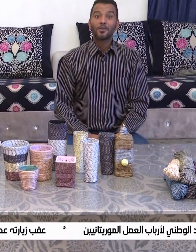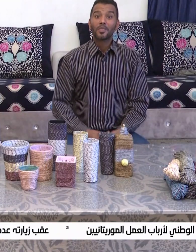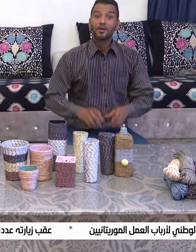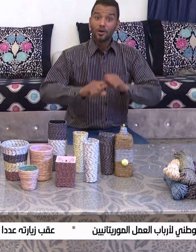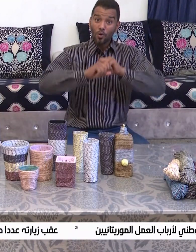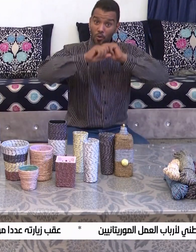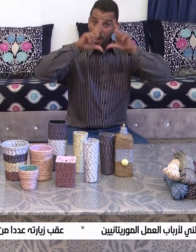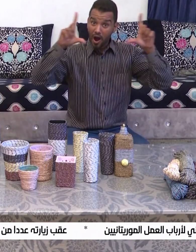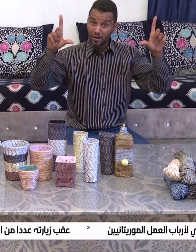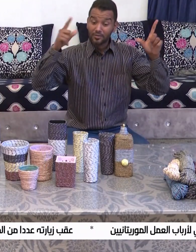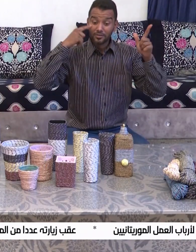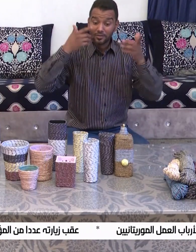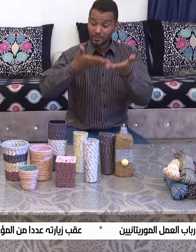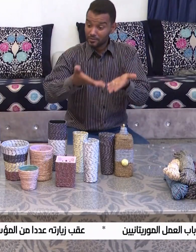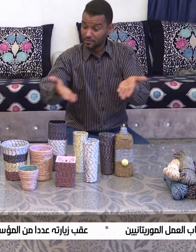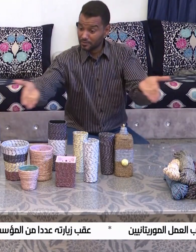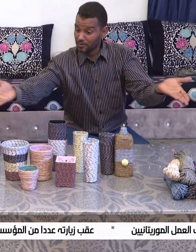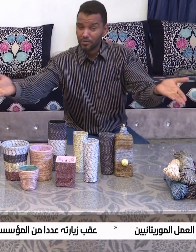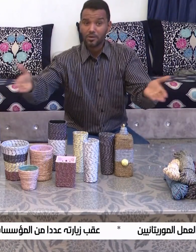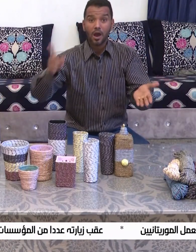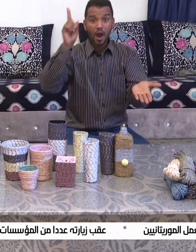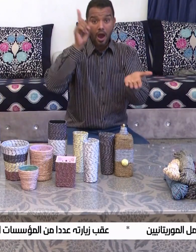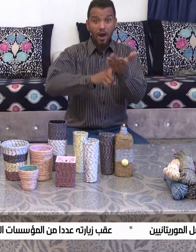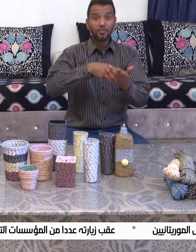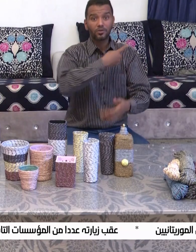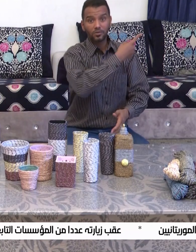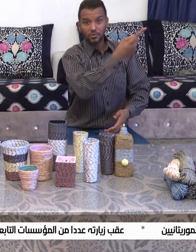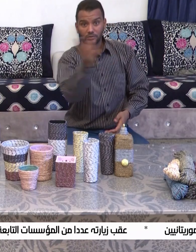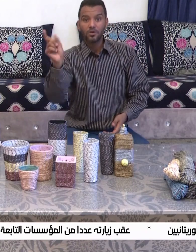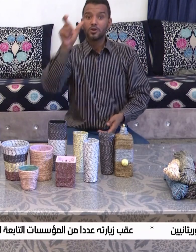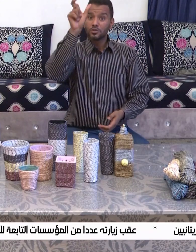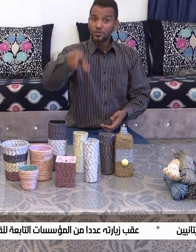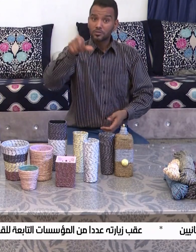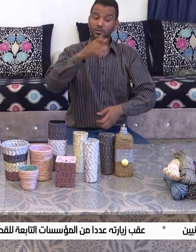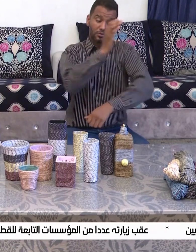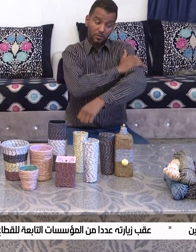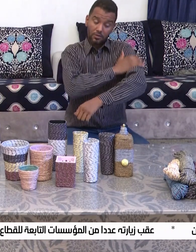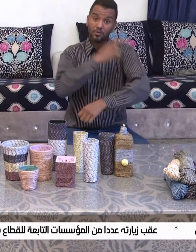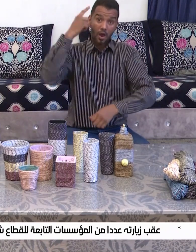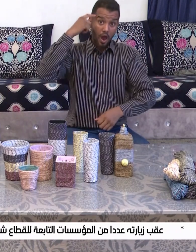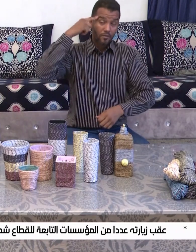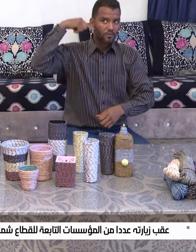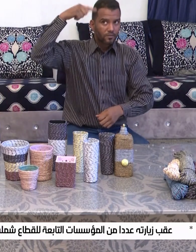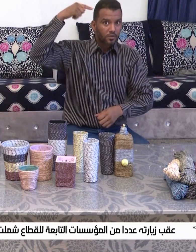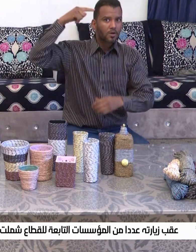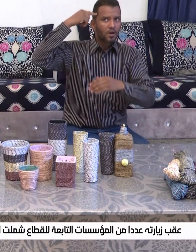كما رأيتم أعزائي الصم، يمكننا إذن أن نبتكر فرص عمل منزلية